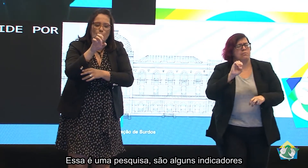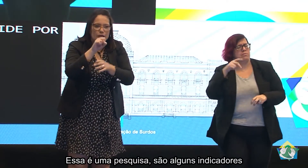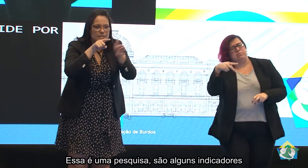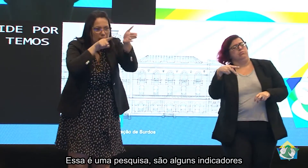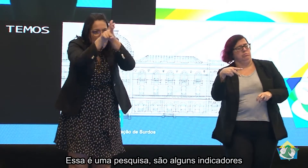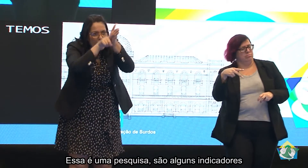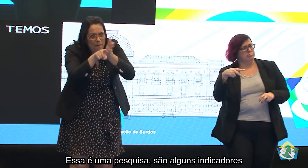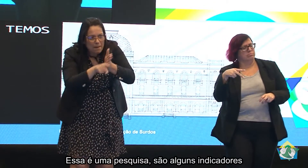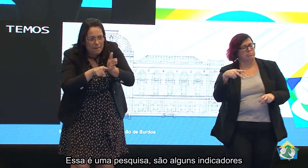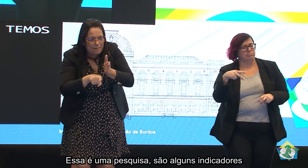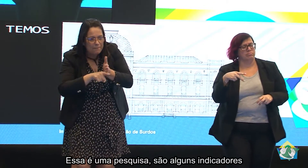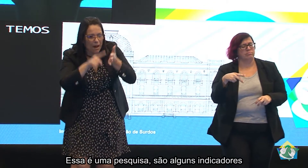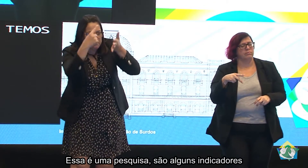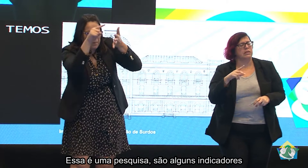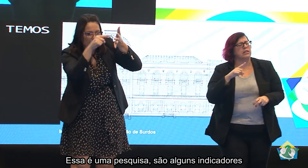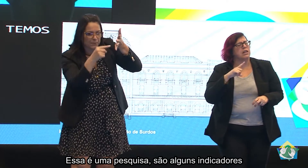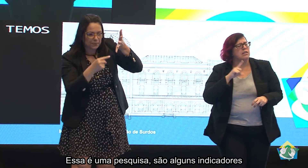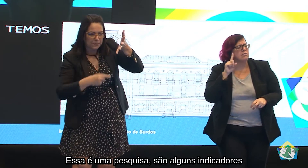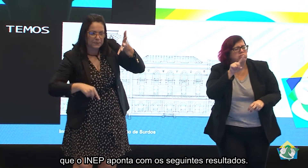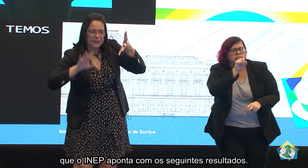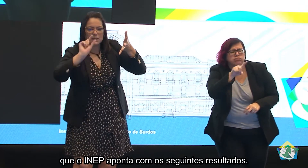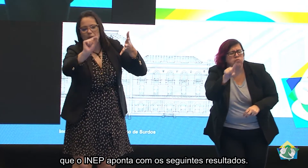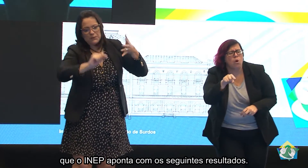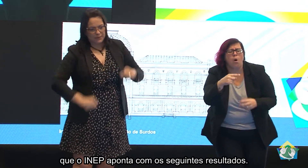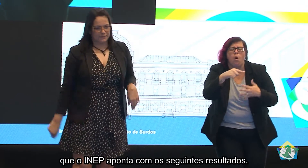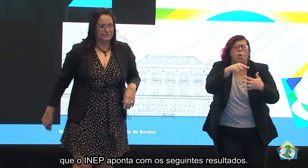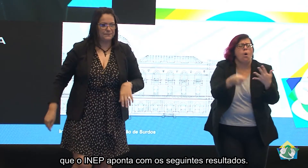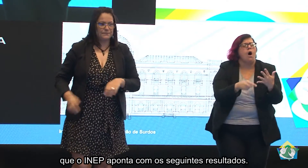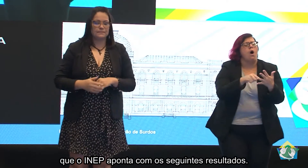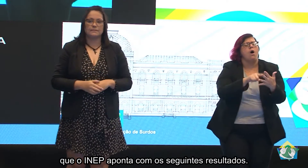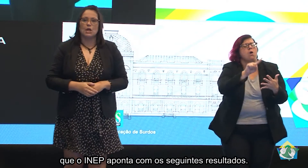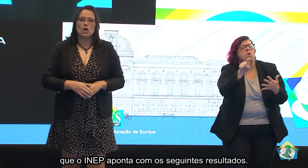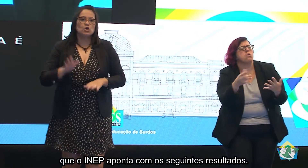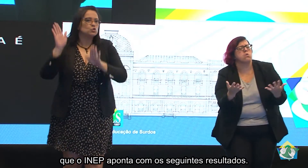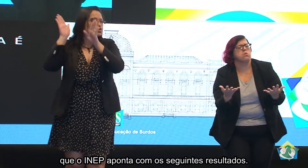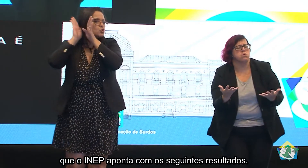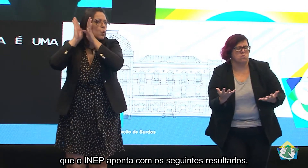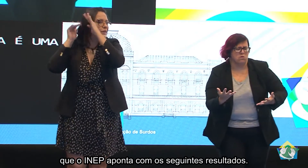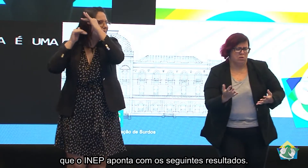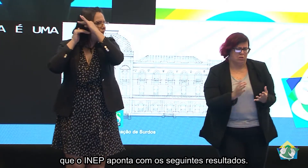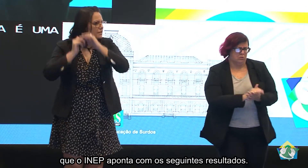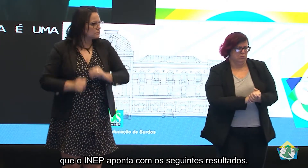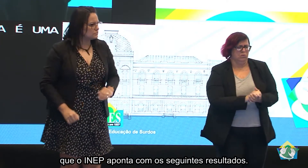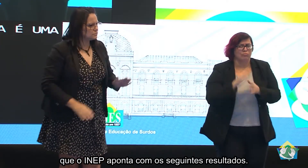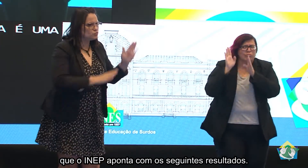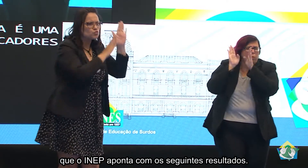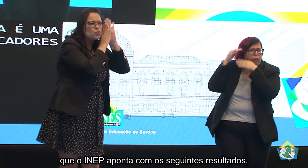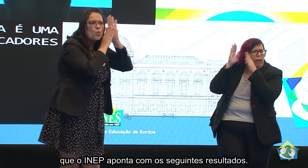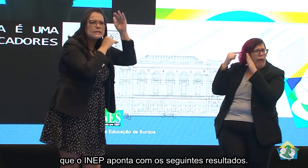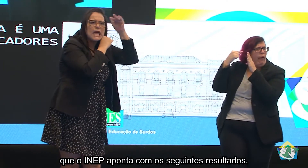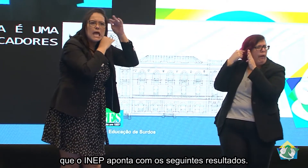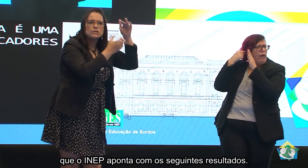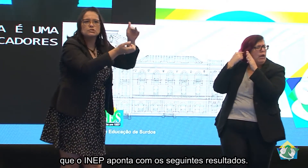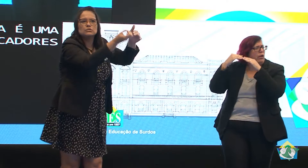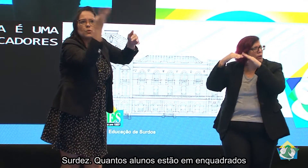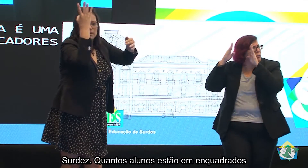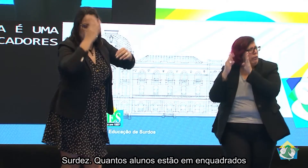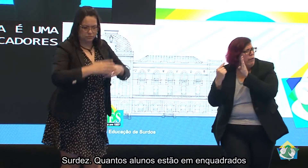Essa é uma pesquisa, né? São alguns indicadores que o INEP aponta com os seguintes